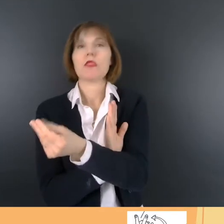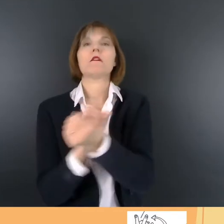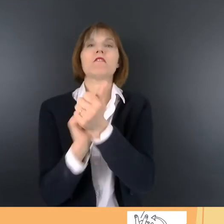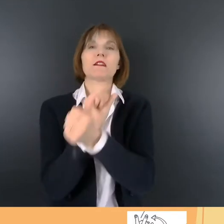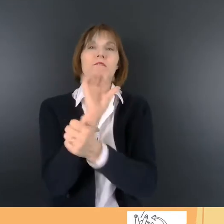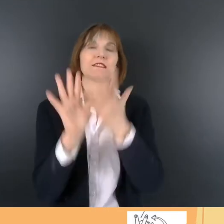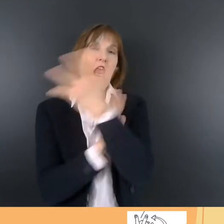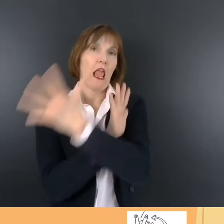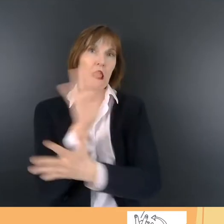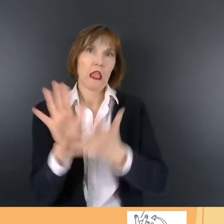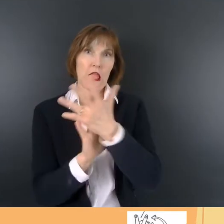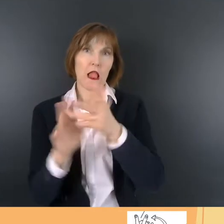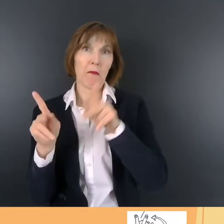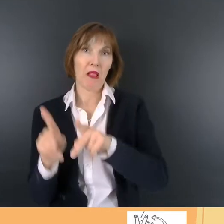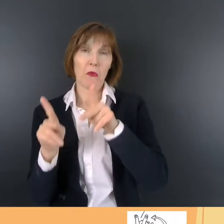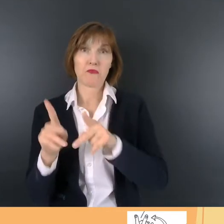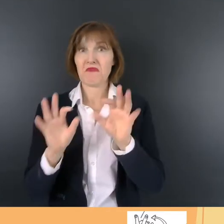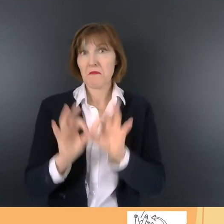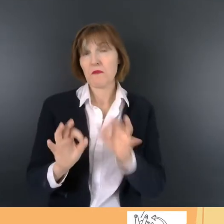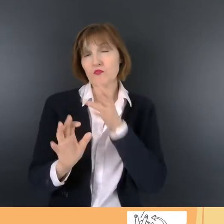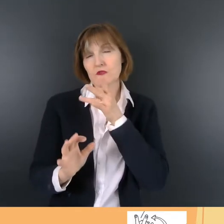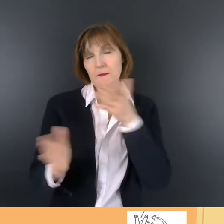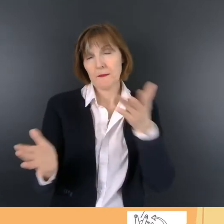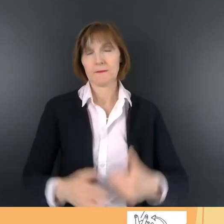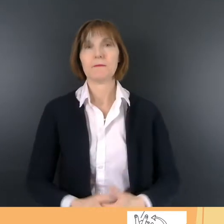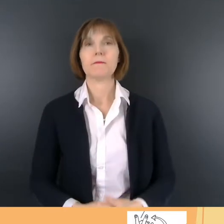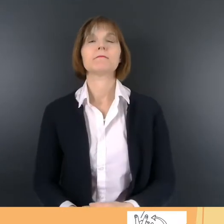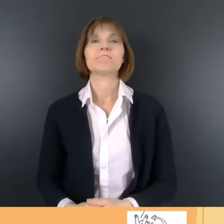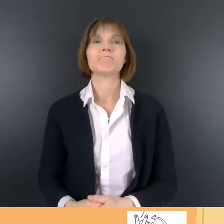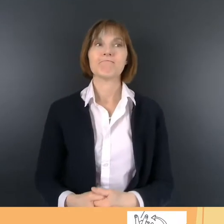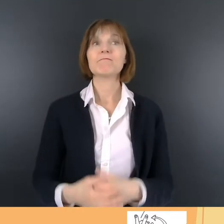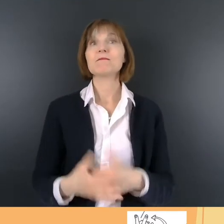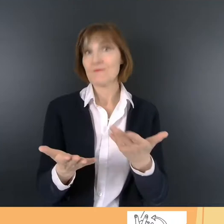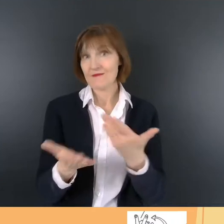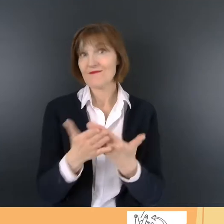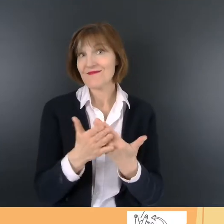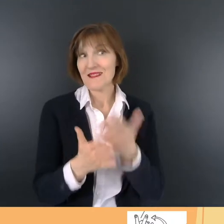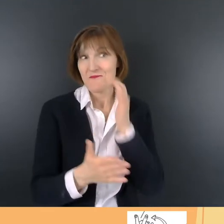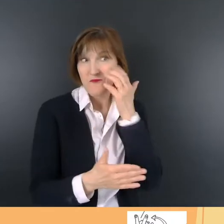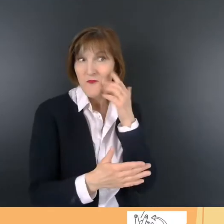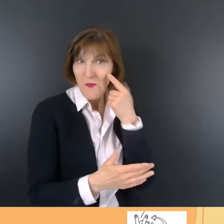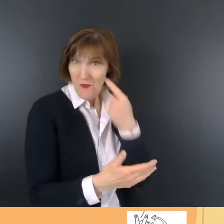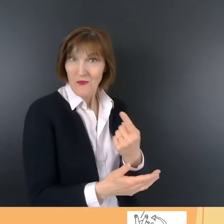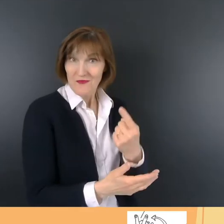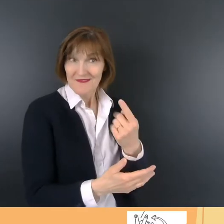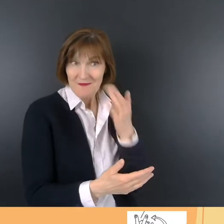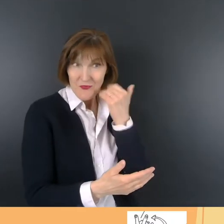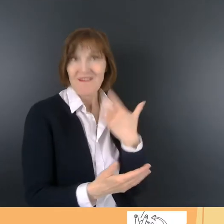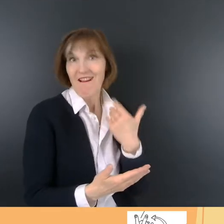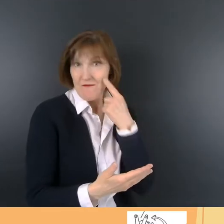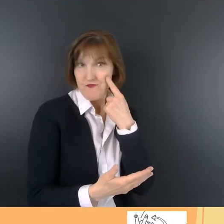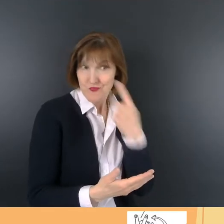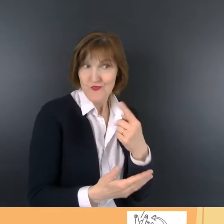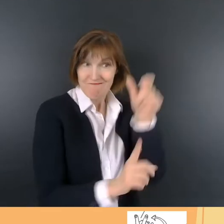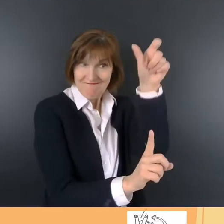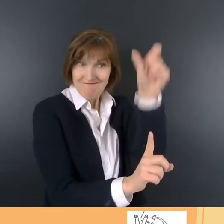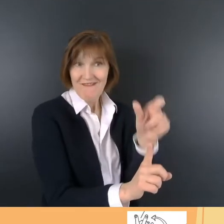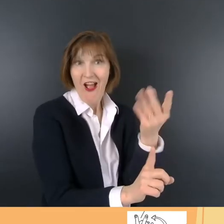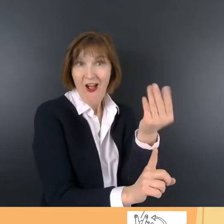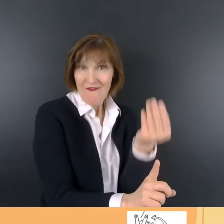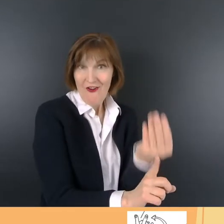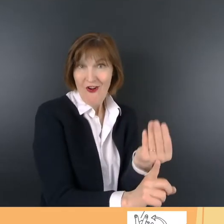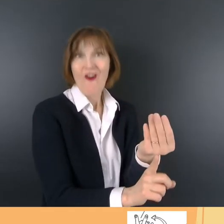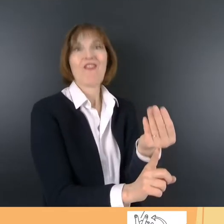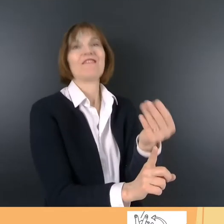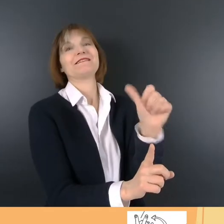enseignements en langue des signes. C'était très, très compliqué. Donc, c'est pour, c'est pour elle, en fait, que j'ai créé ce projet-là. Il y